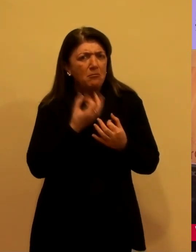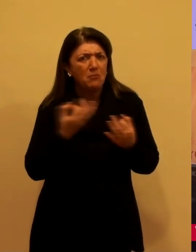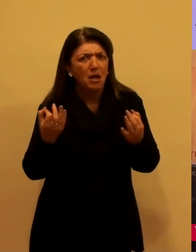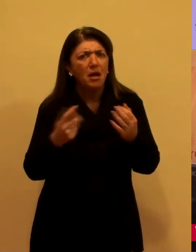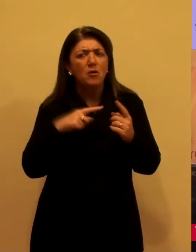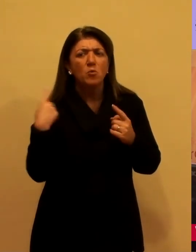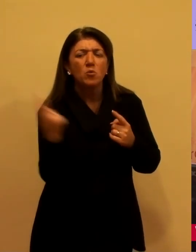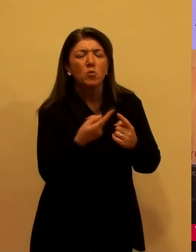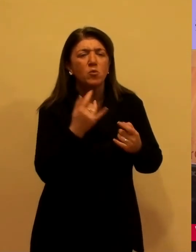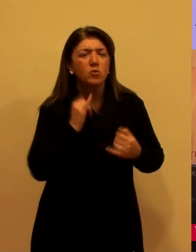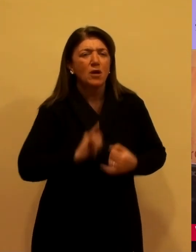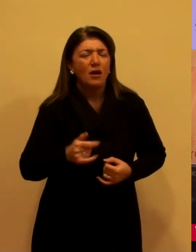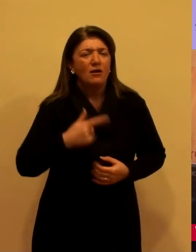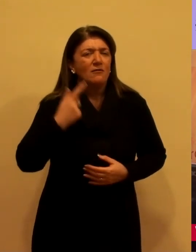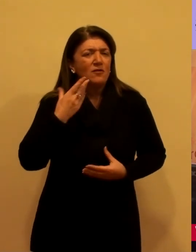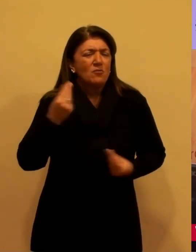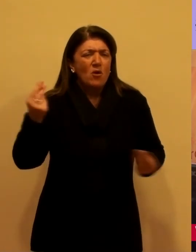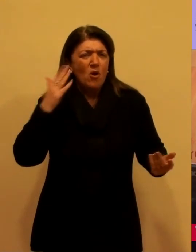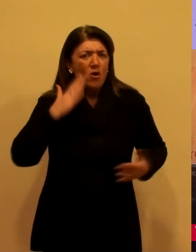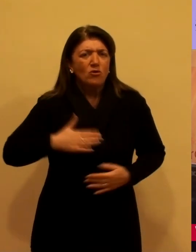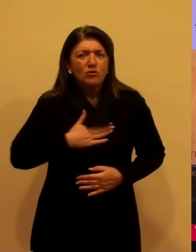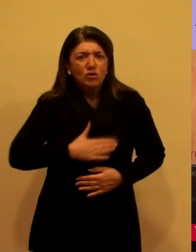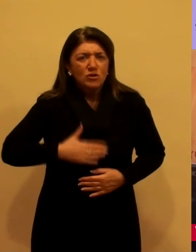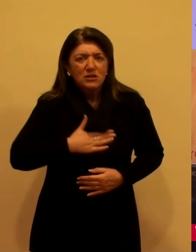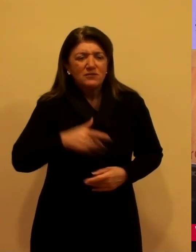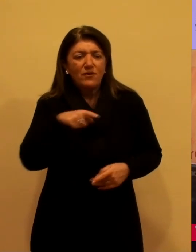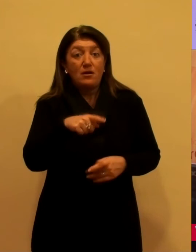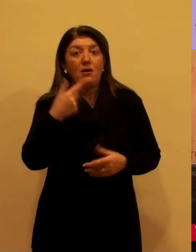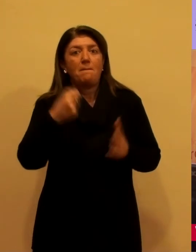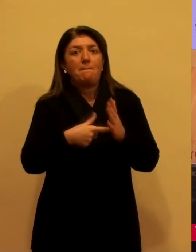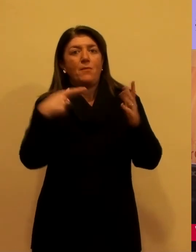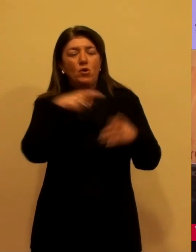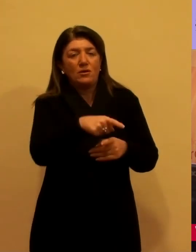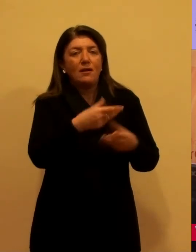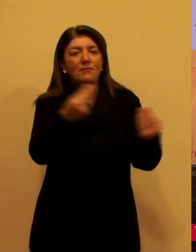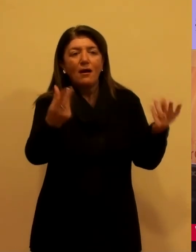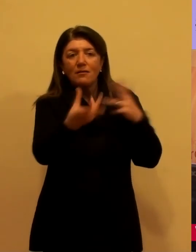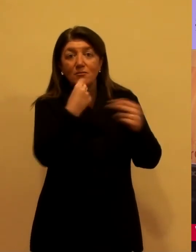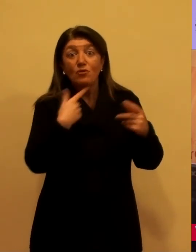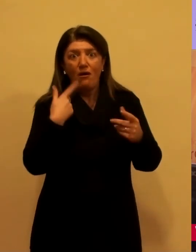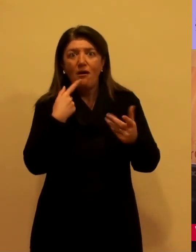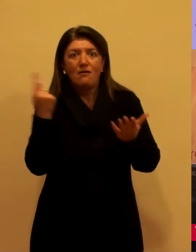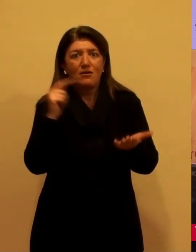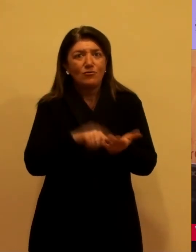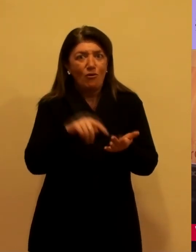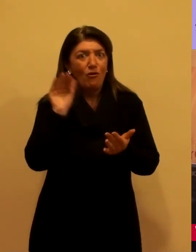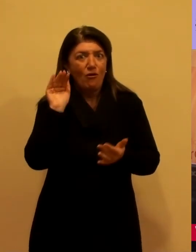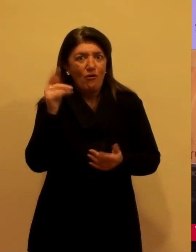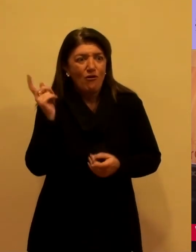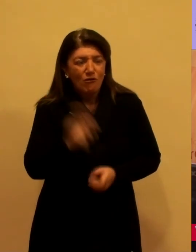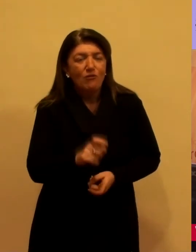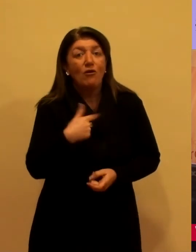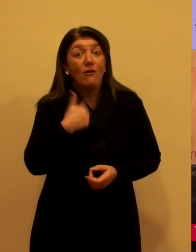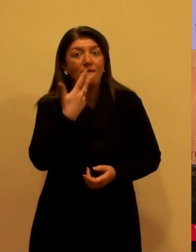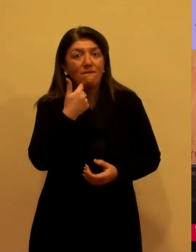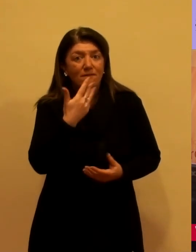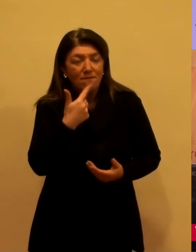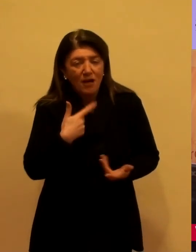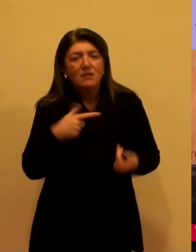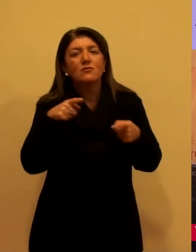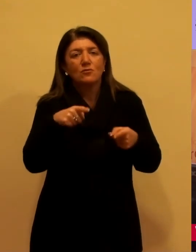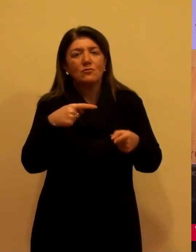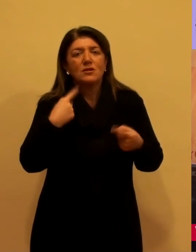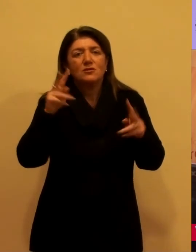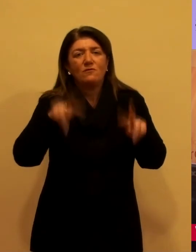molto soddisfatti, l'importante è quello, quando senti puoi dire tornerò, è stato bello, mi è piaciuto, poi la soddisfazione è quella. E quindi insomma